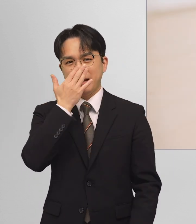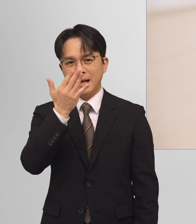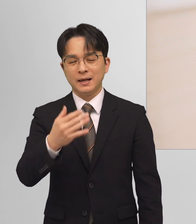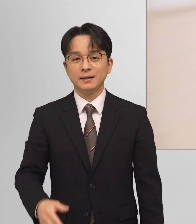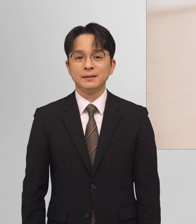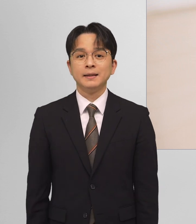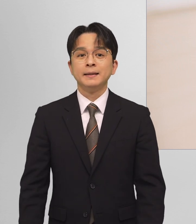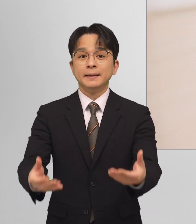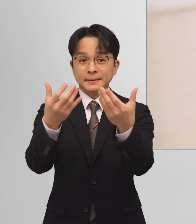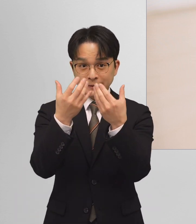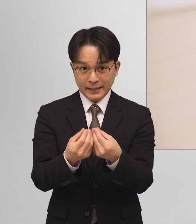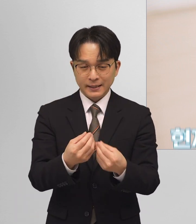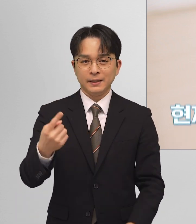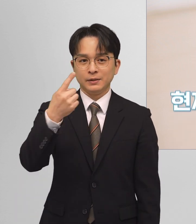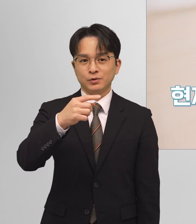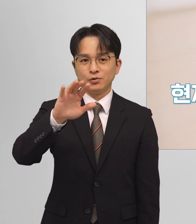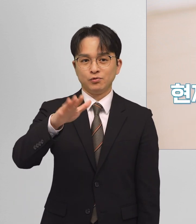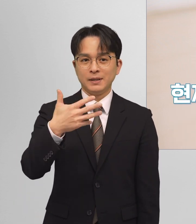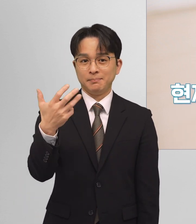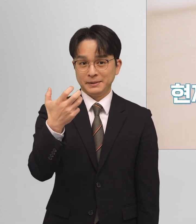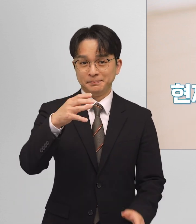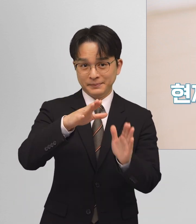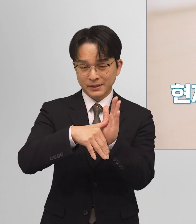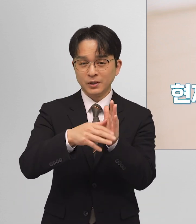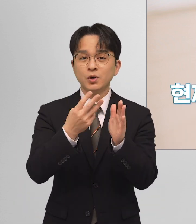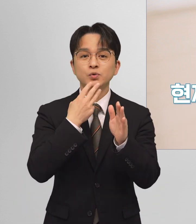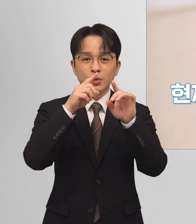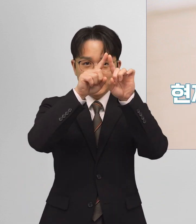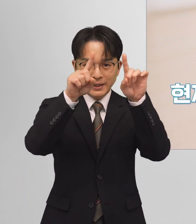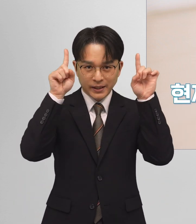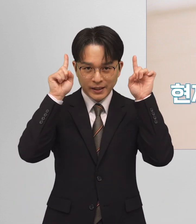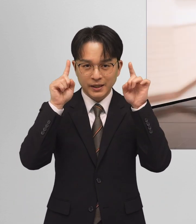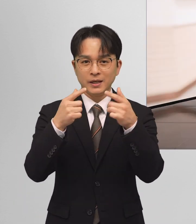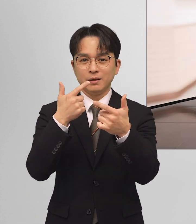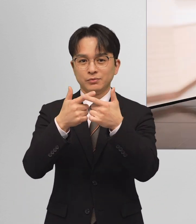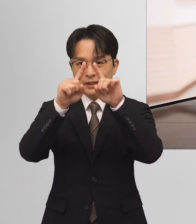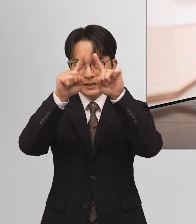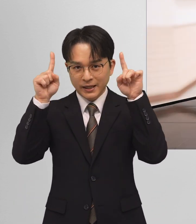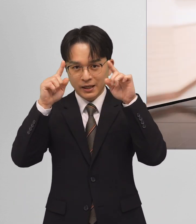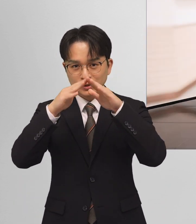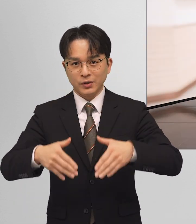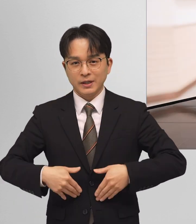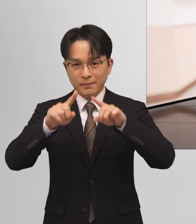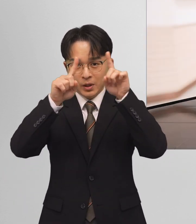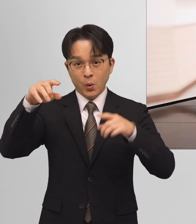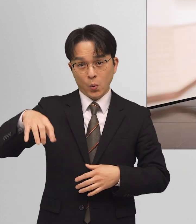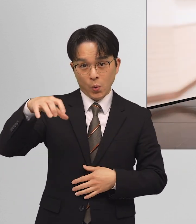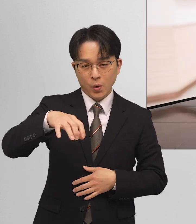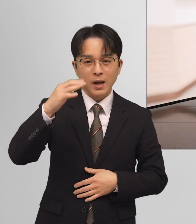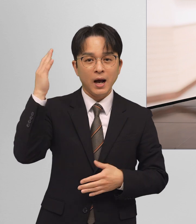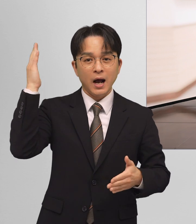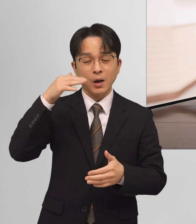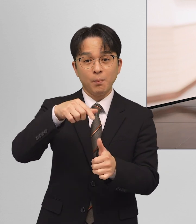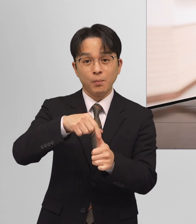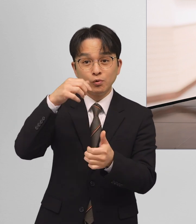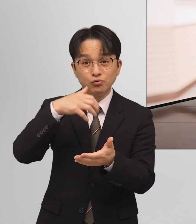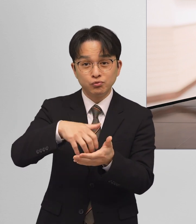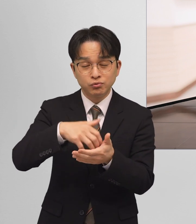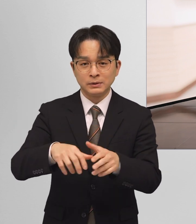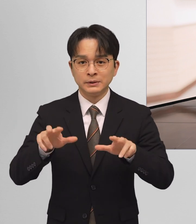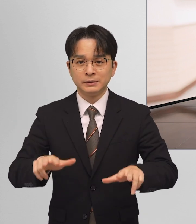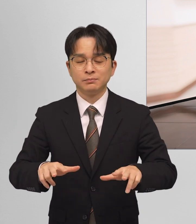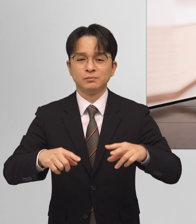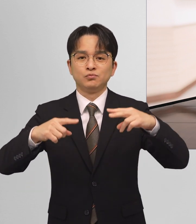큰 의대들의 정원은 현재의 2배 수준에 달했습니다. 학교별 역량과 준비 상황을